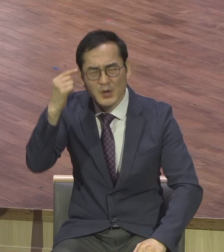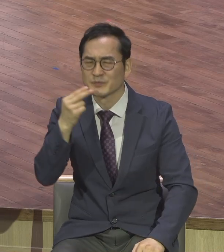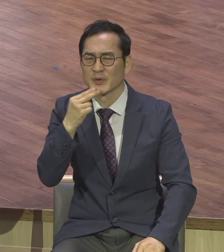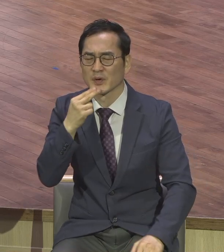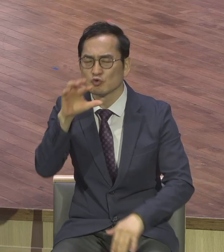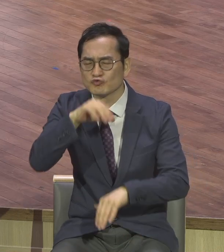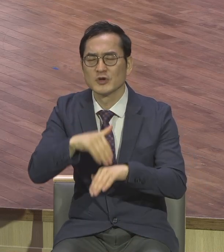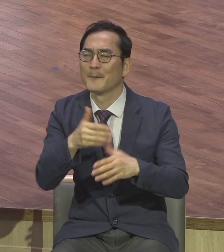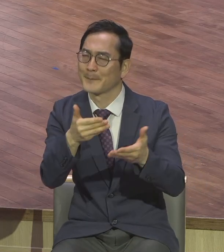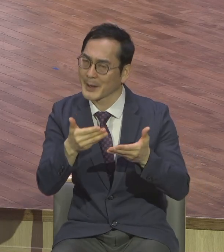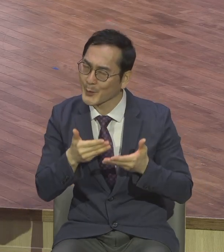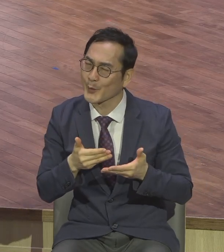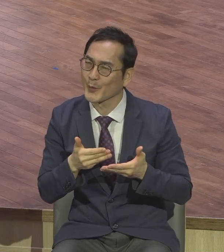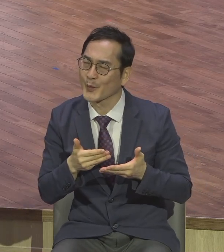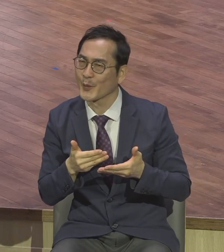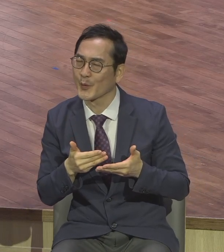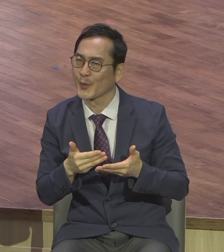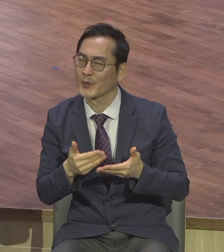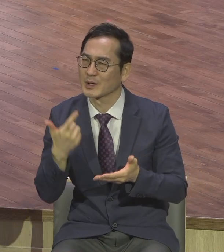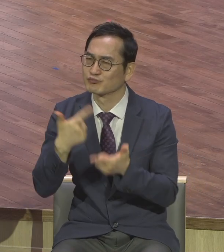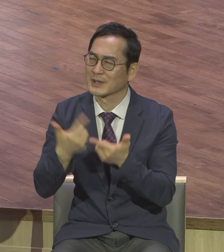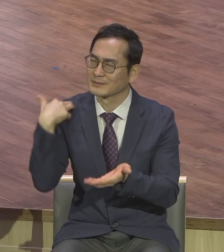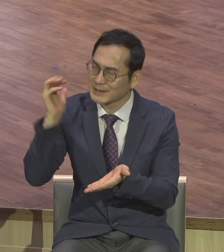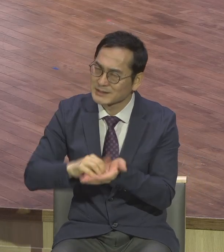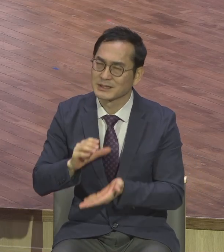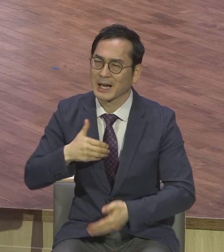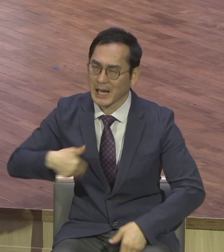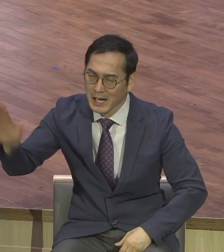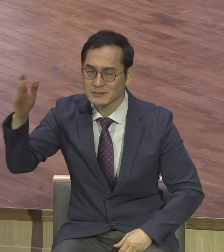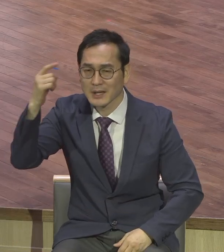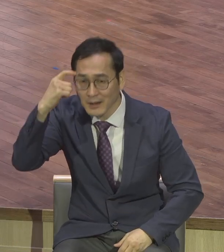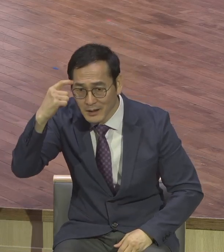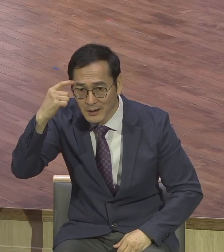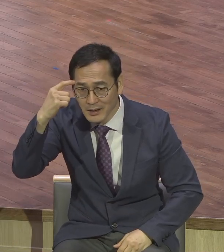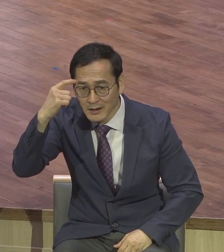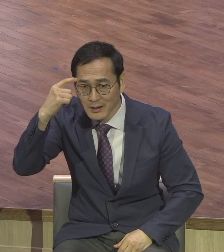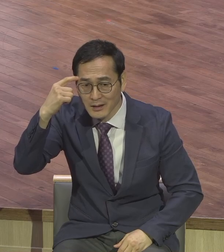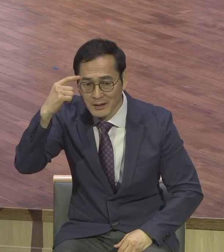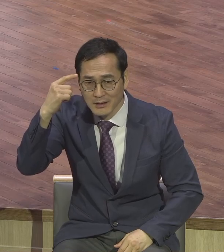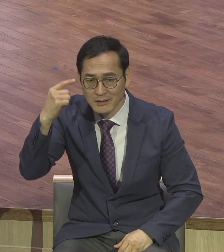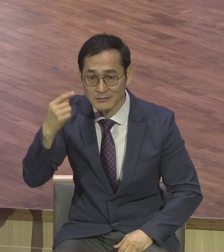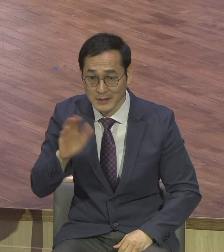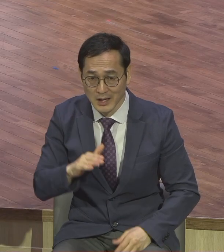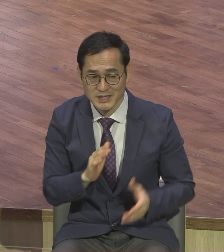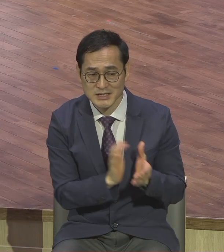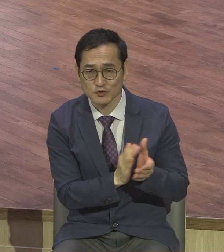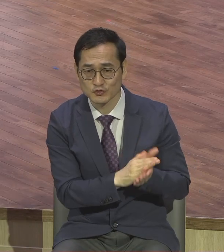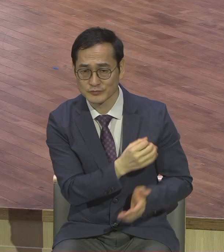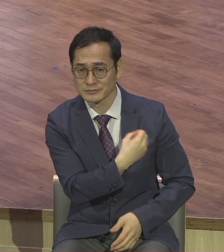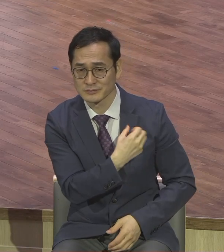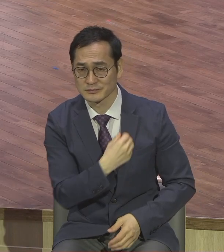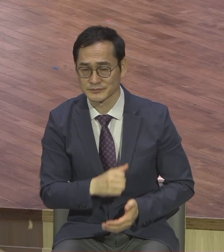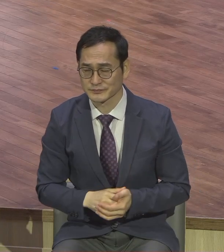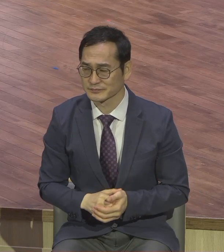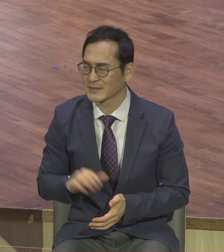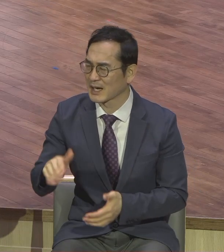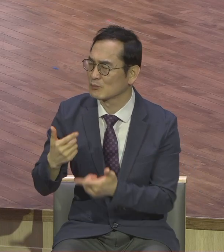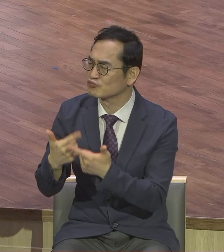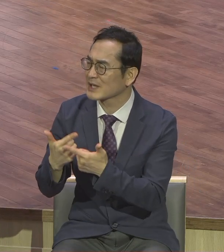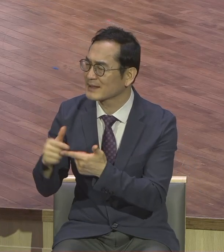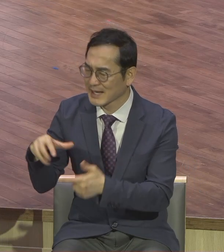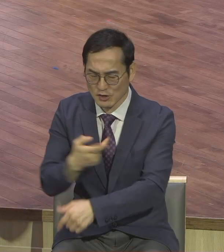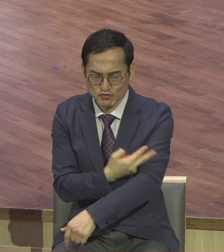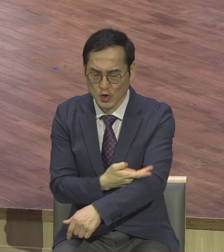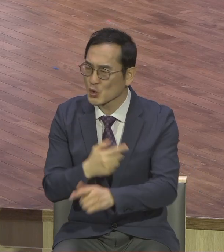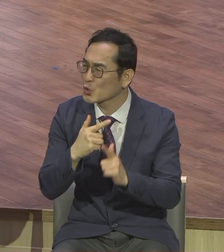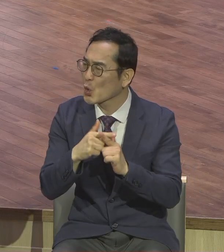훈련 좀 받고 그렇게 내려간다라고 생각을 했는데 친구가 부산의 수영록에 같이